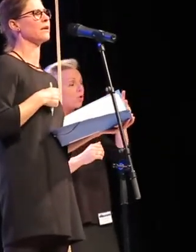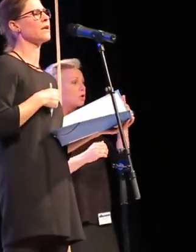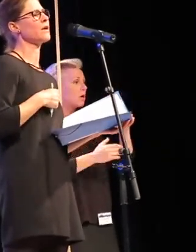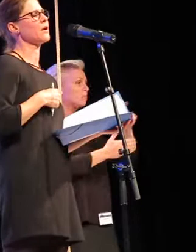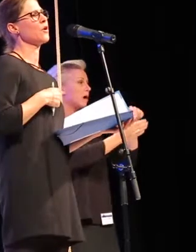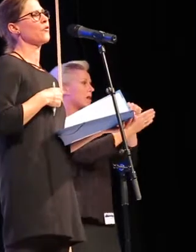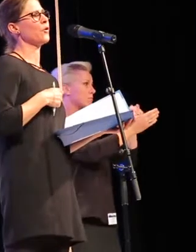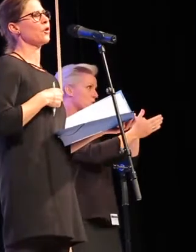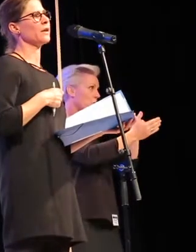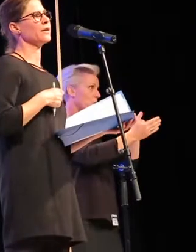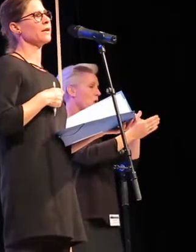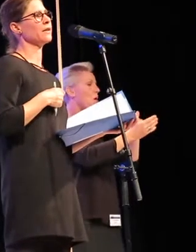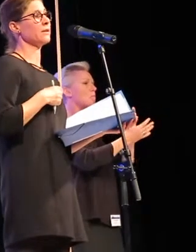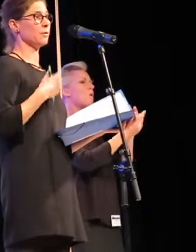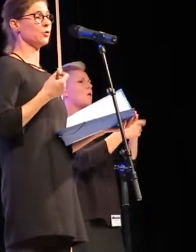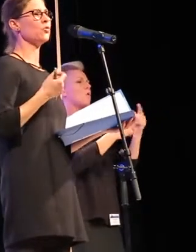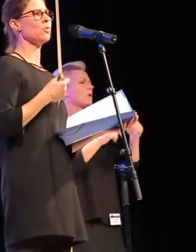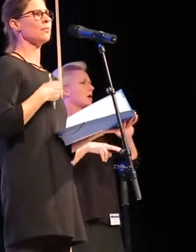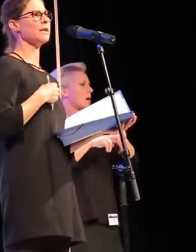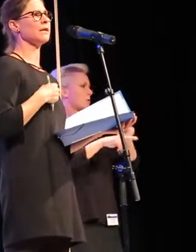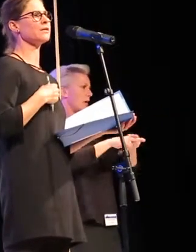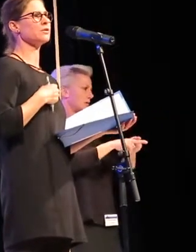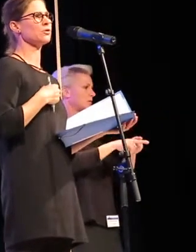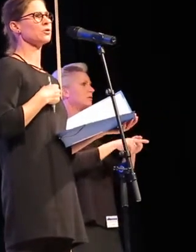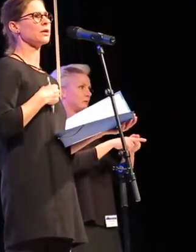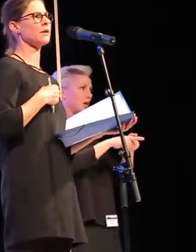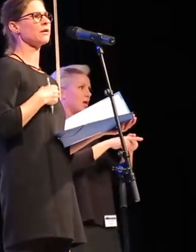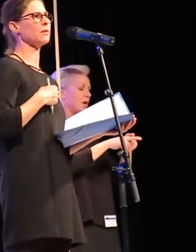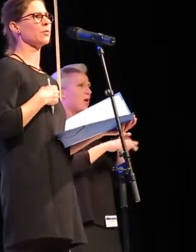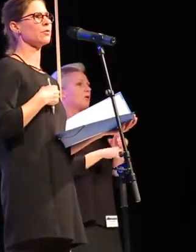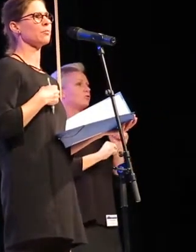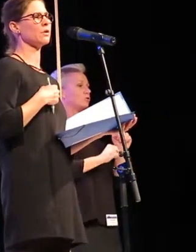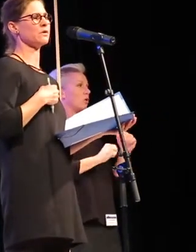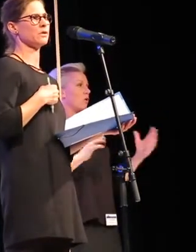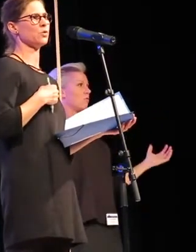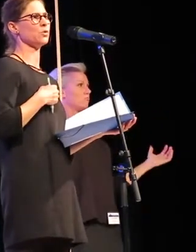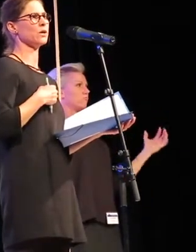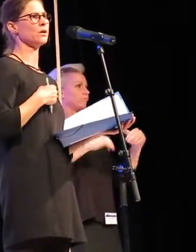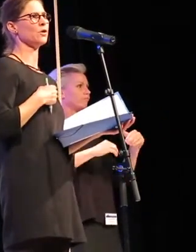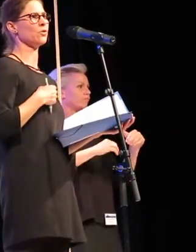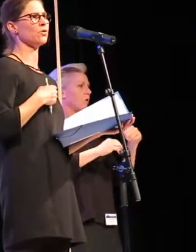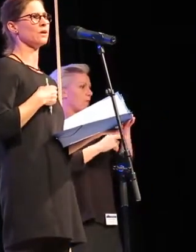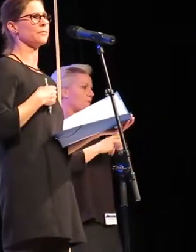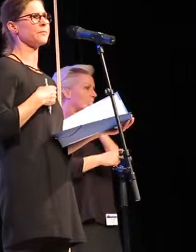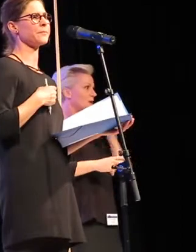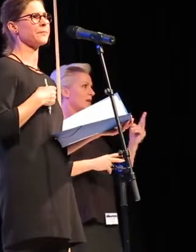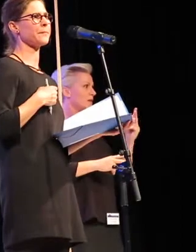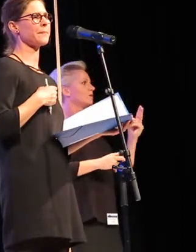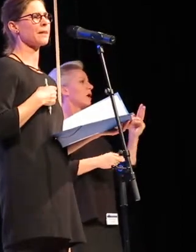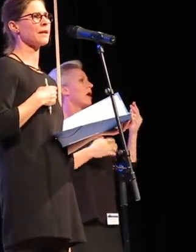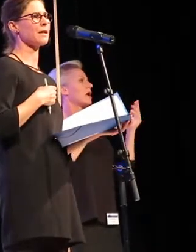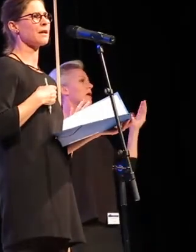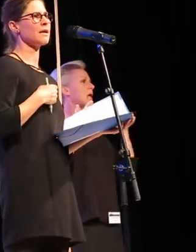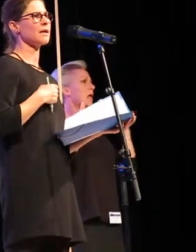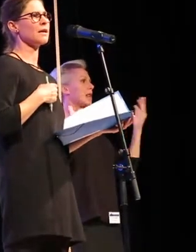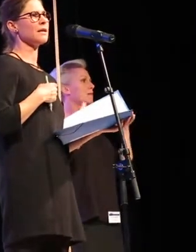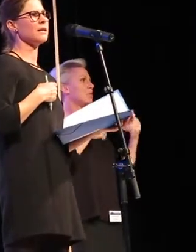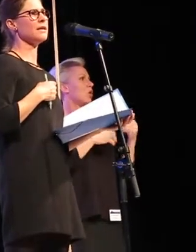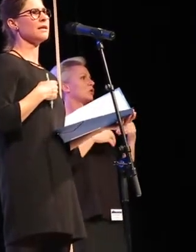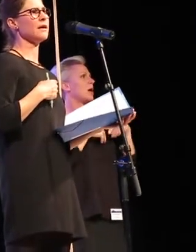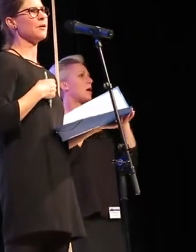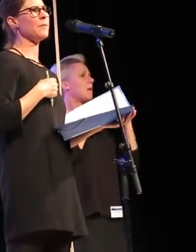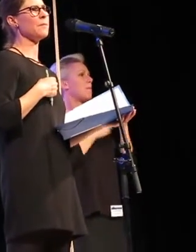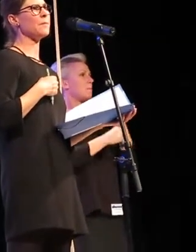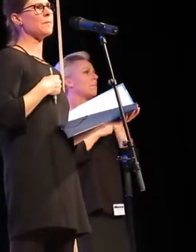om i världen för det man tror kommer bli den största klimatmanifestationen någonsin.